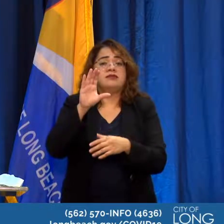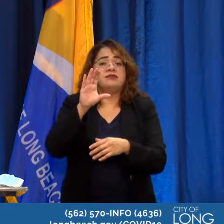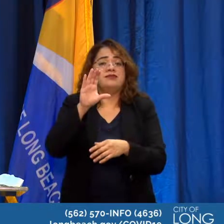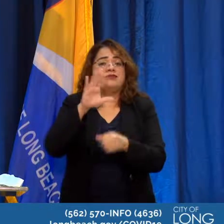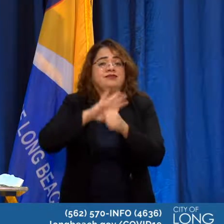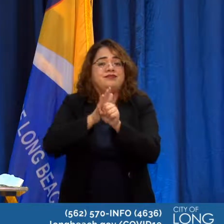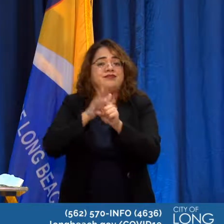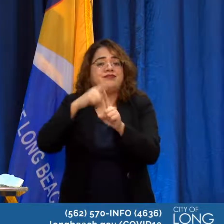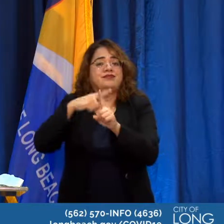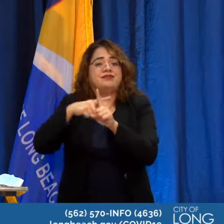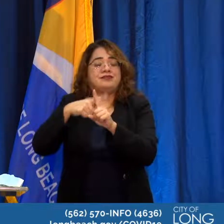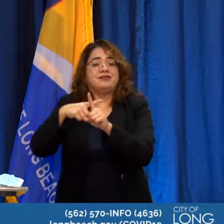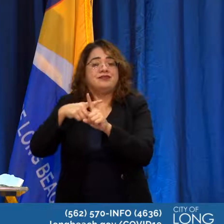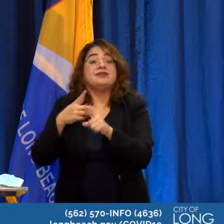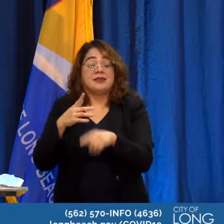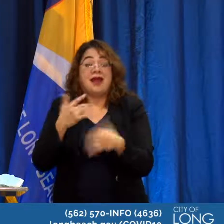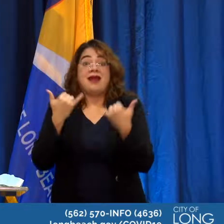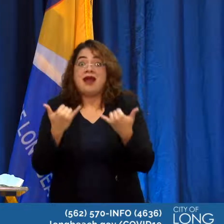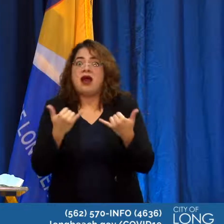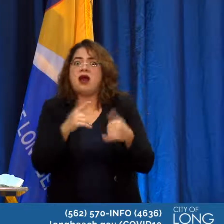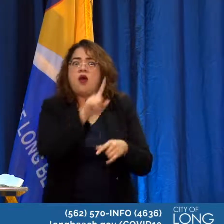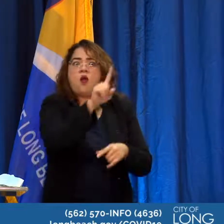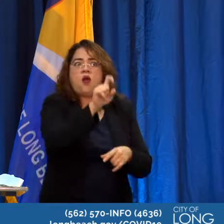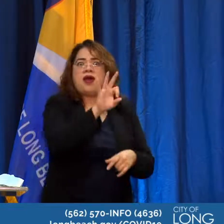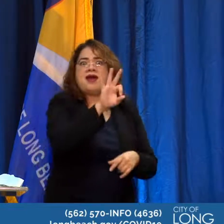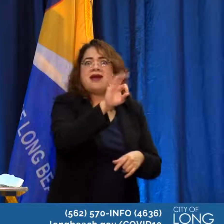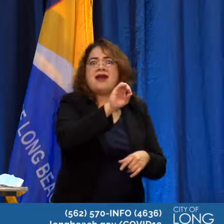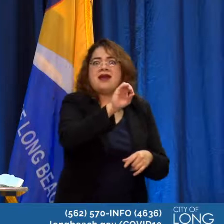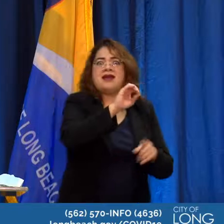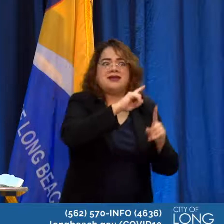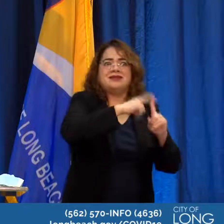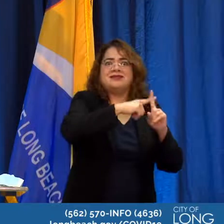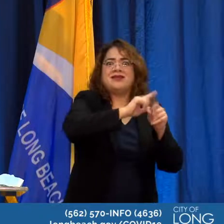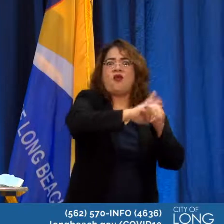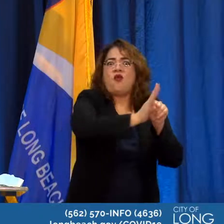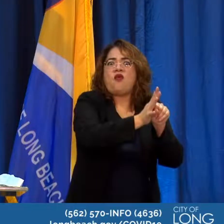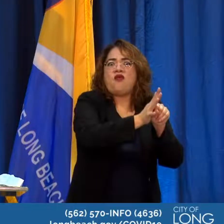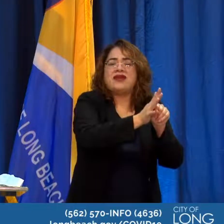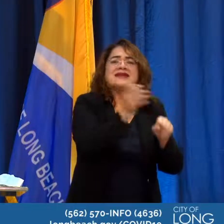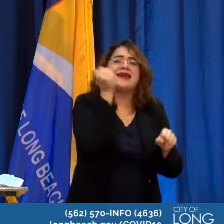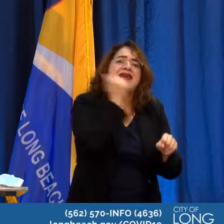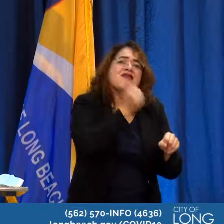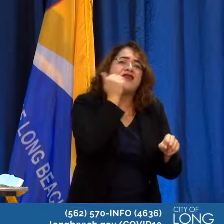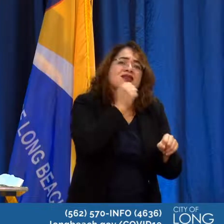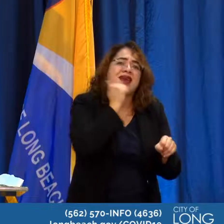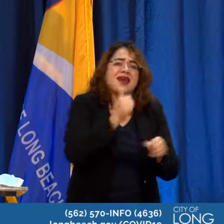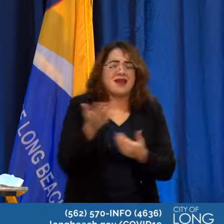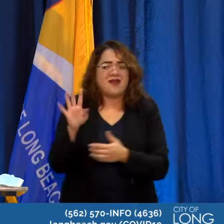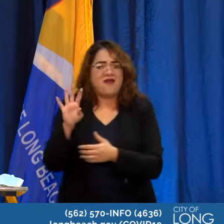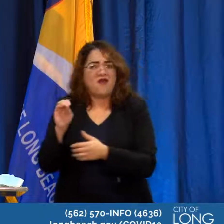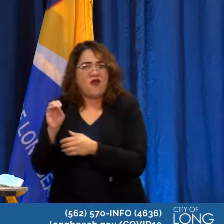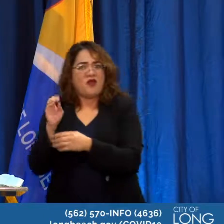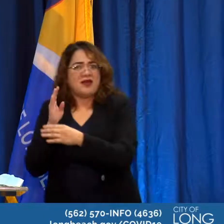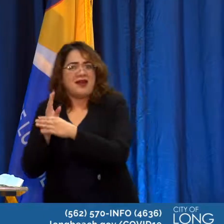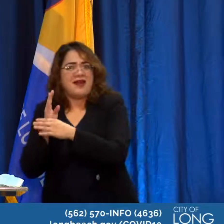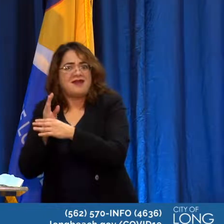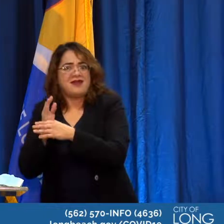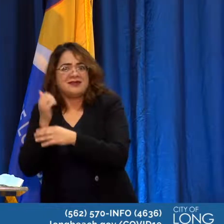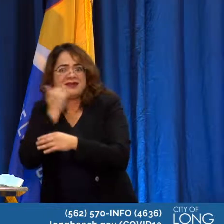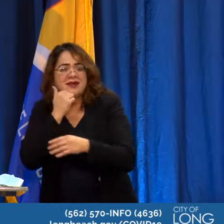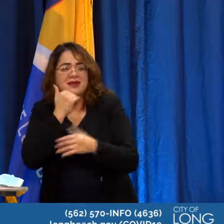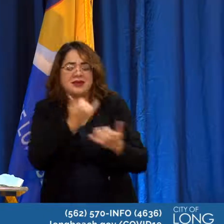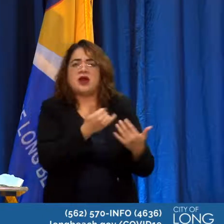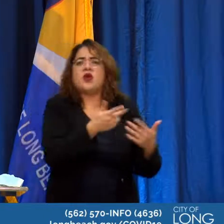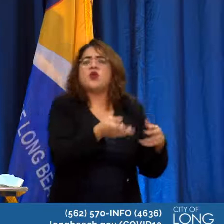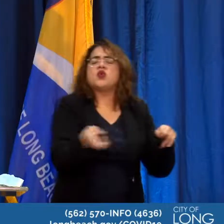esto ha subido a 190 casos diarios. La unidad de cuidados intensivos ahorita